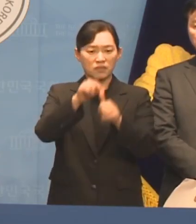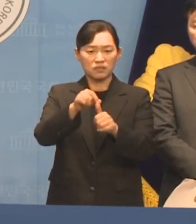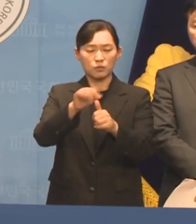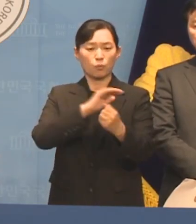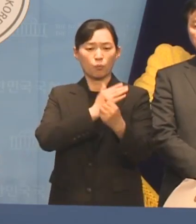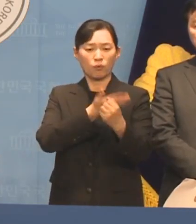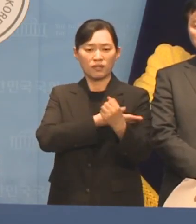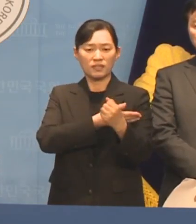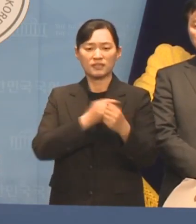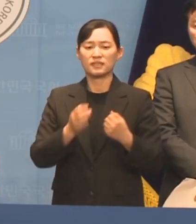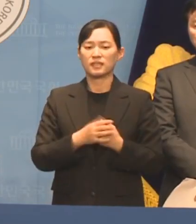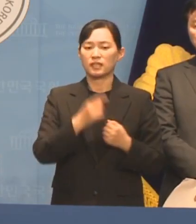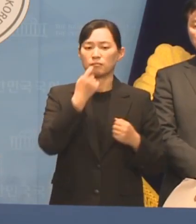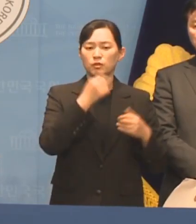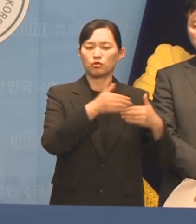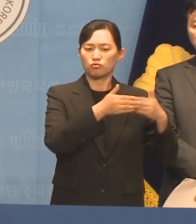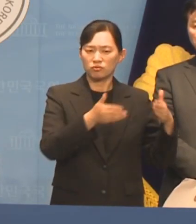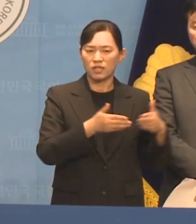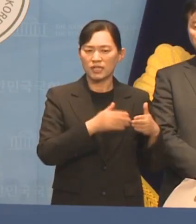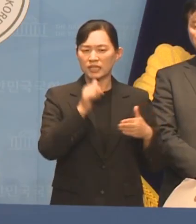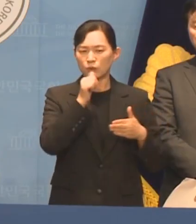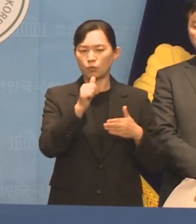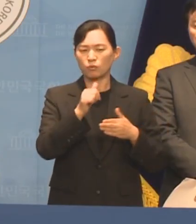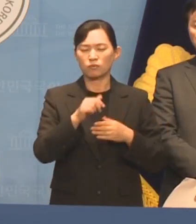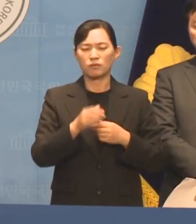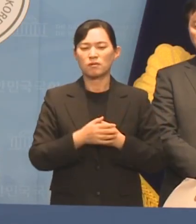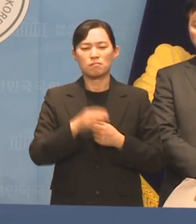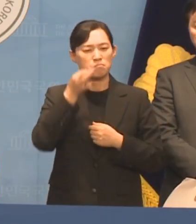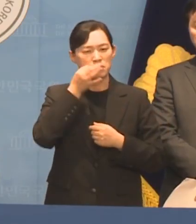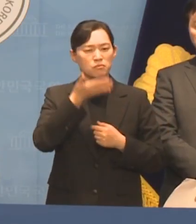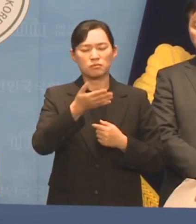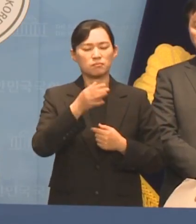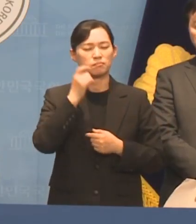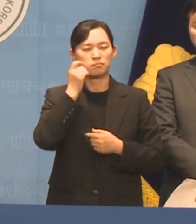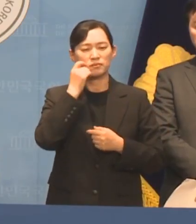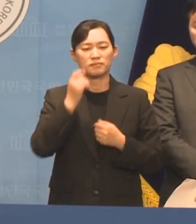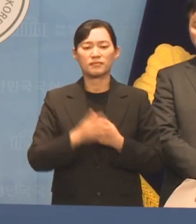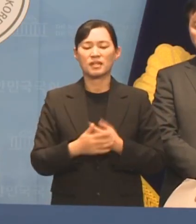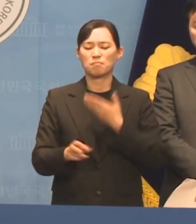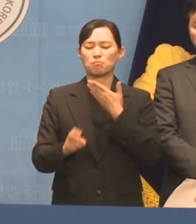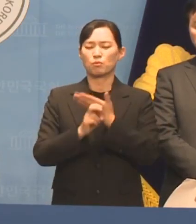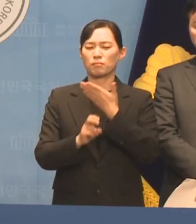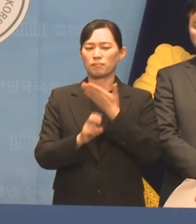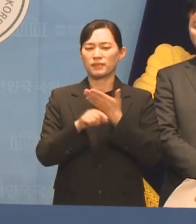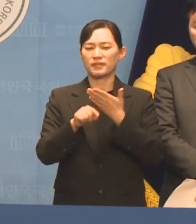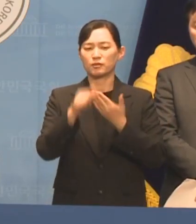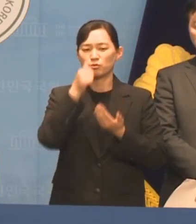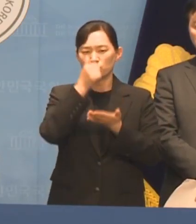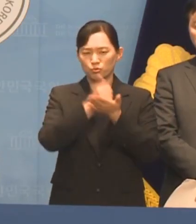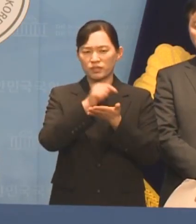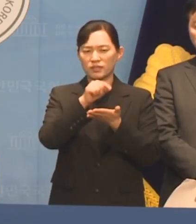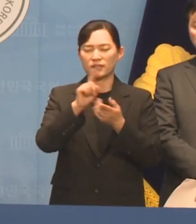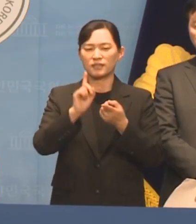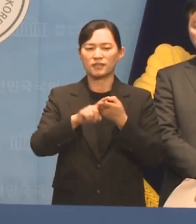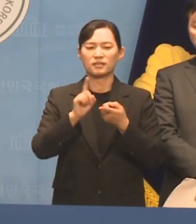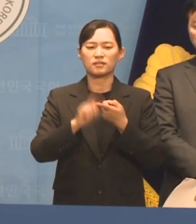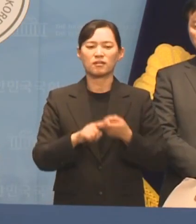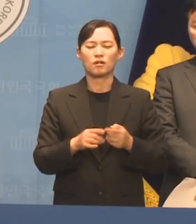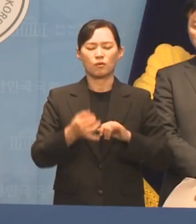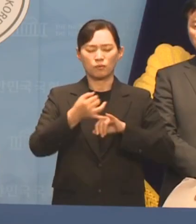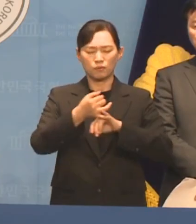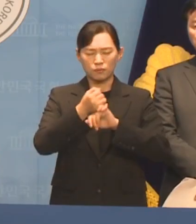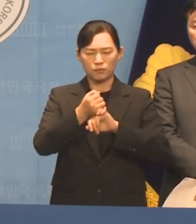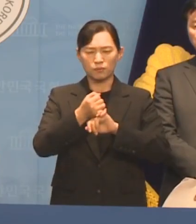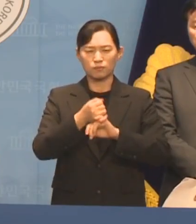것은 민주당이 결코 자시하지 않을 것입니다. 위헌 위법한 그들의 범죄 행위에 대해서